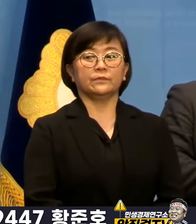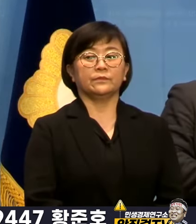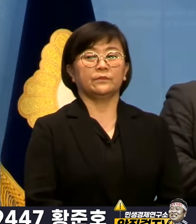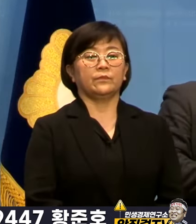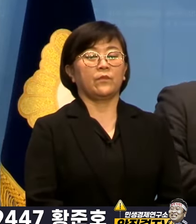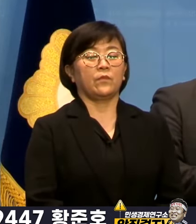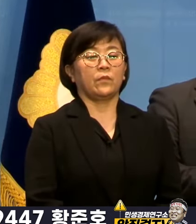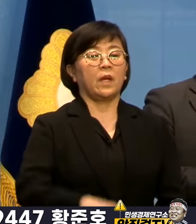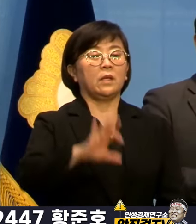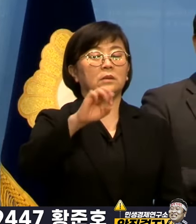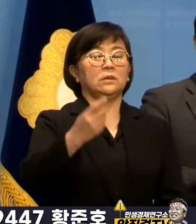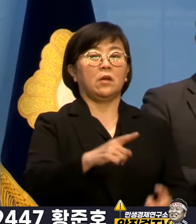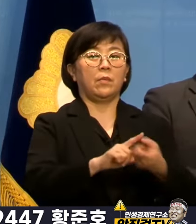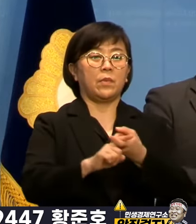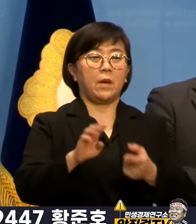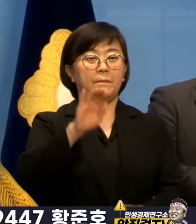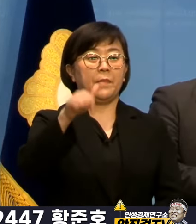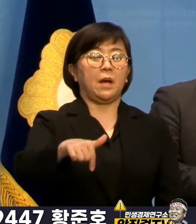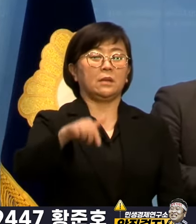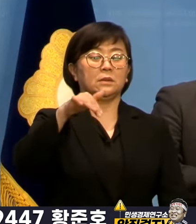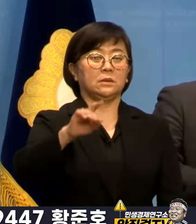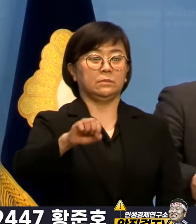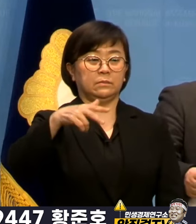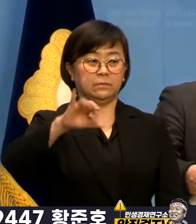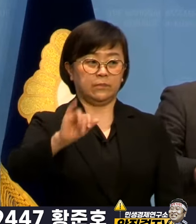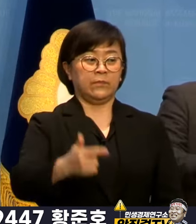네, 일들의 연대 박창진입니다.